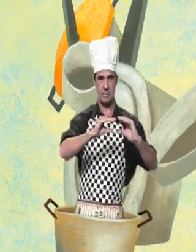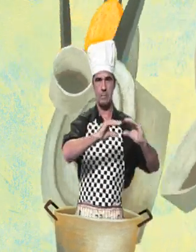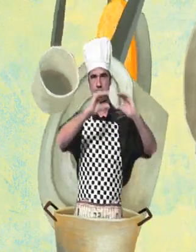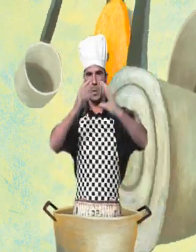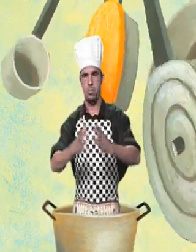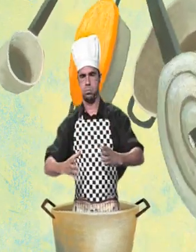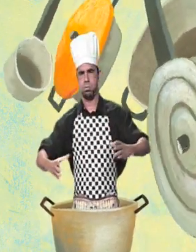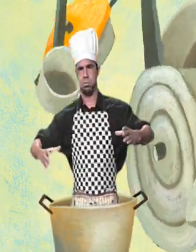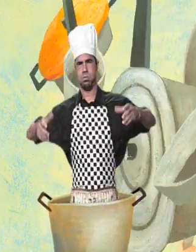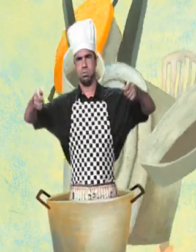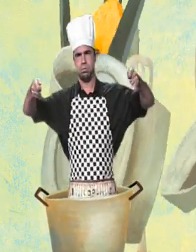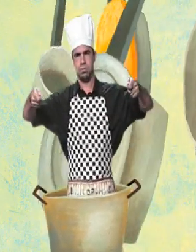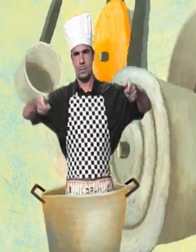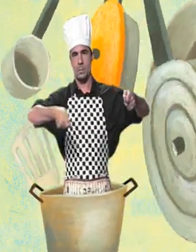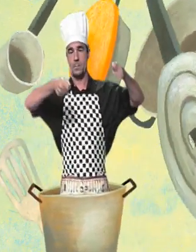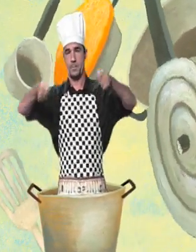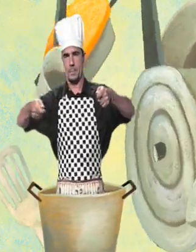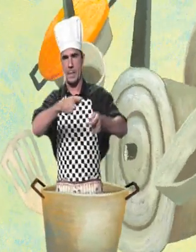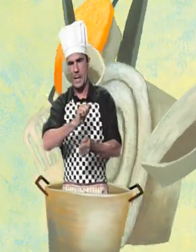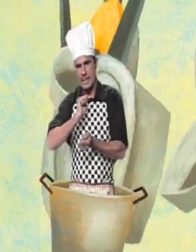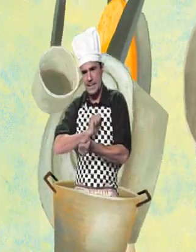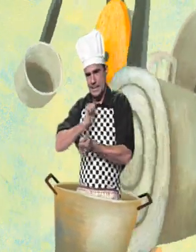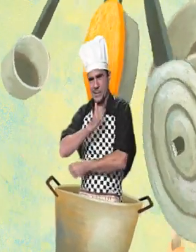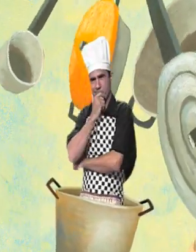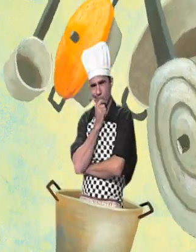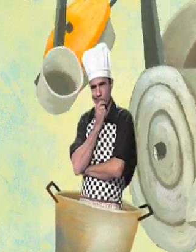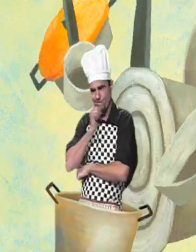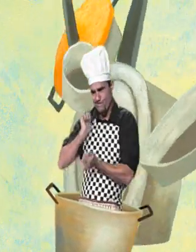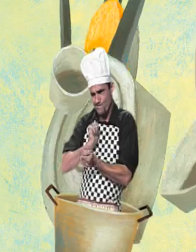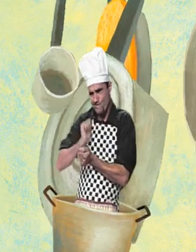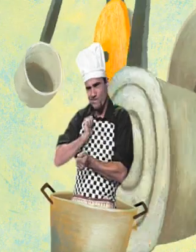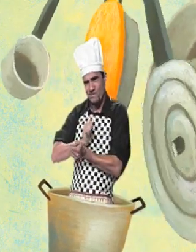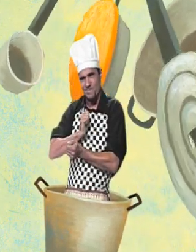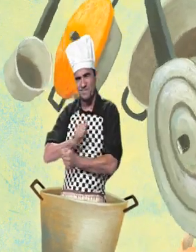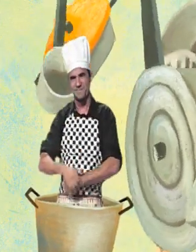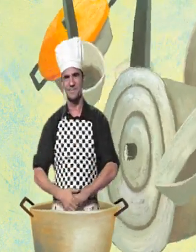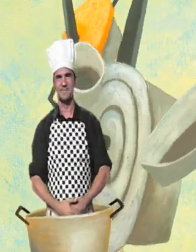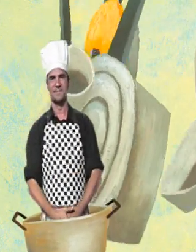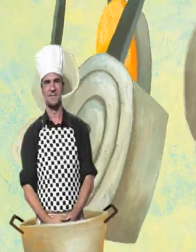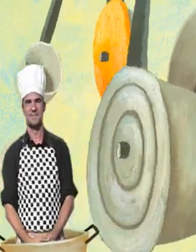blanc i colacao, en una olla allargada. I va esperar.